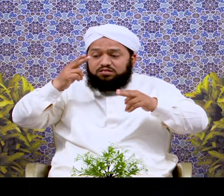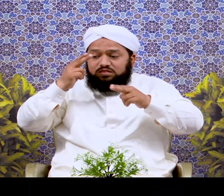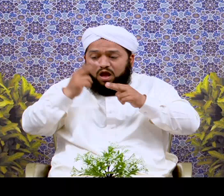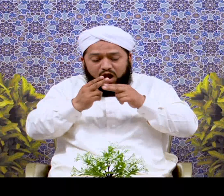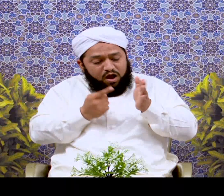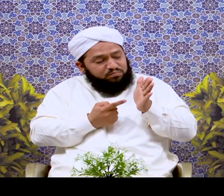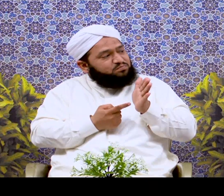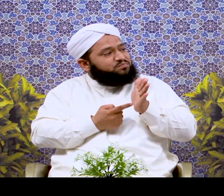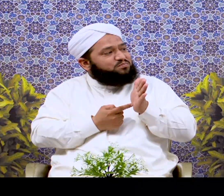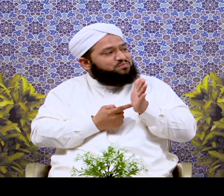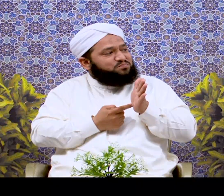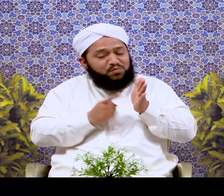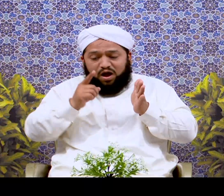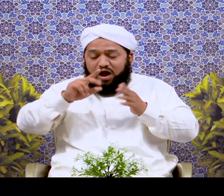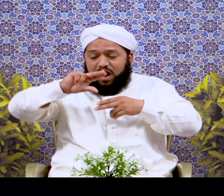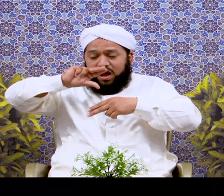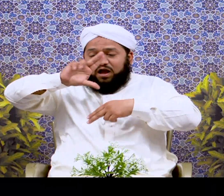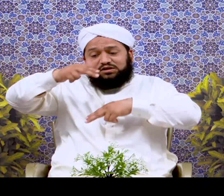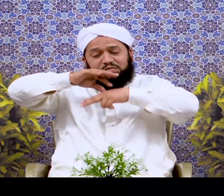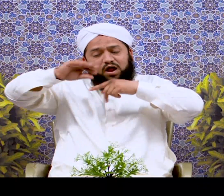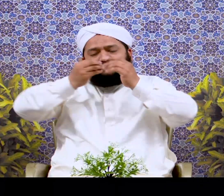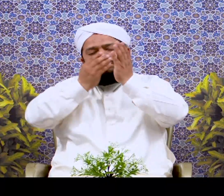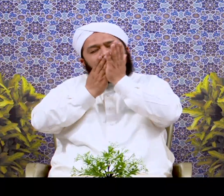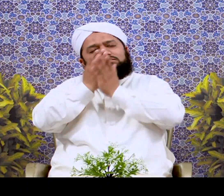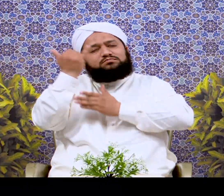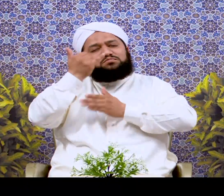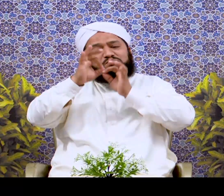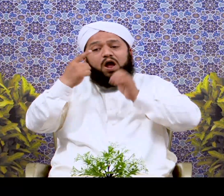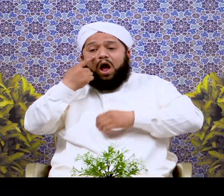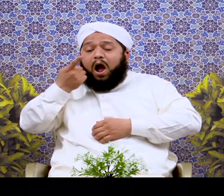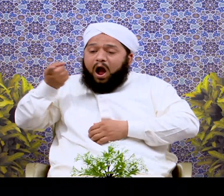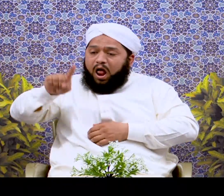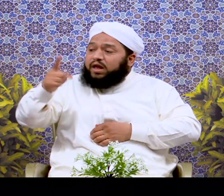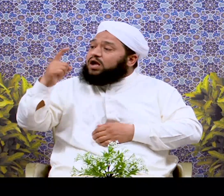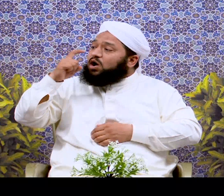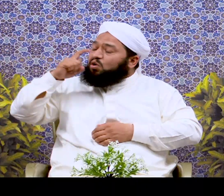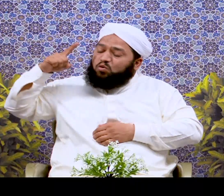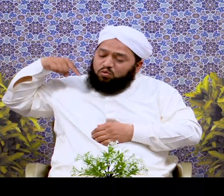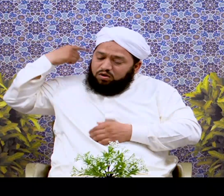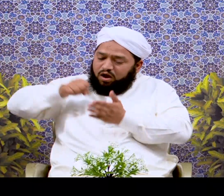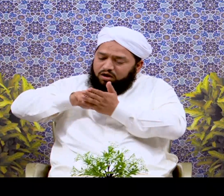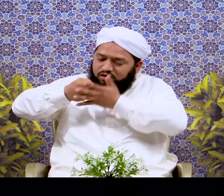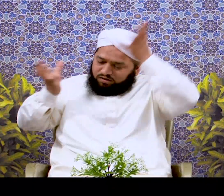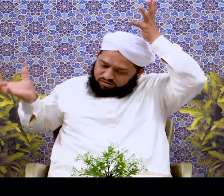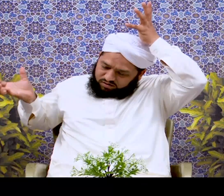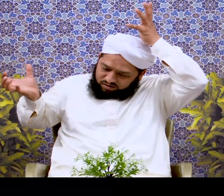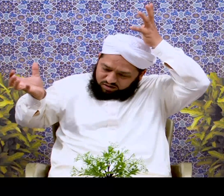کی نشانی یہ لکھی ہے کہ جس رات انہیں معراج ہوگی اس رات کی صبح کو وہ ایک کنیز کا آٹے کا